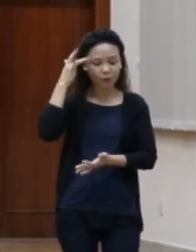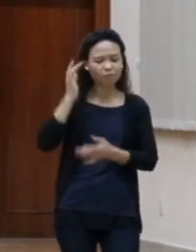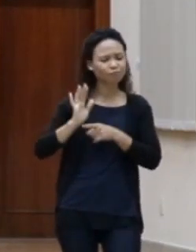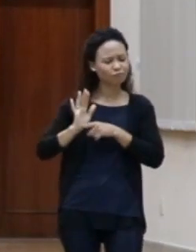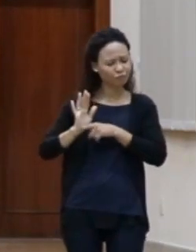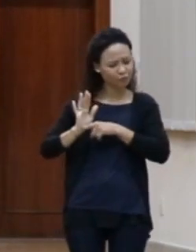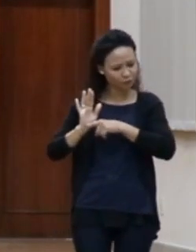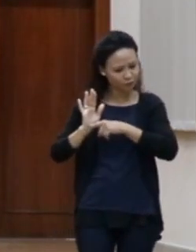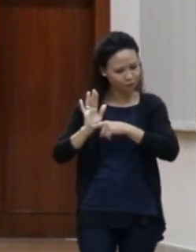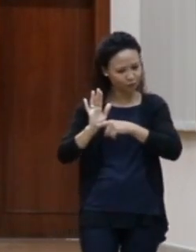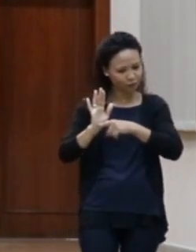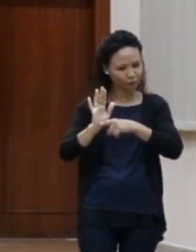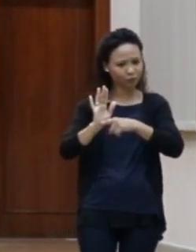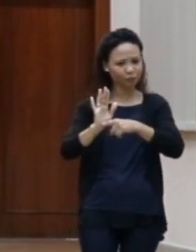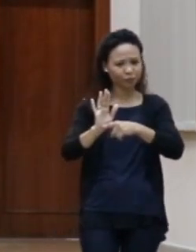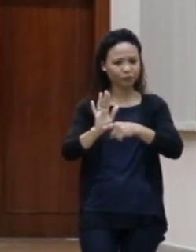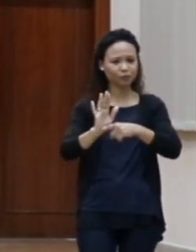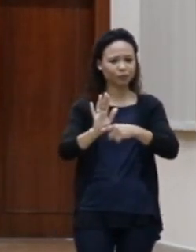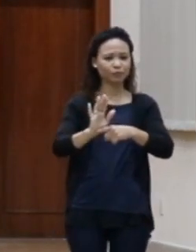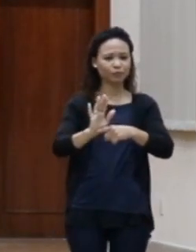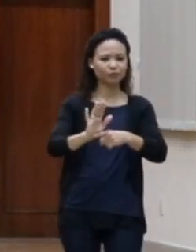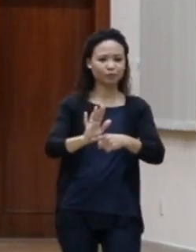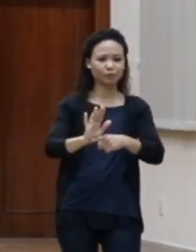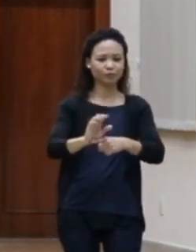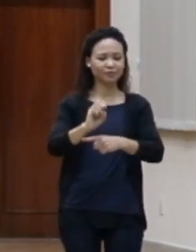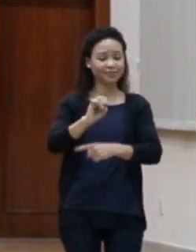Te amam.